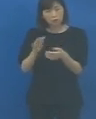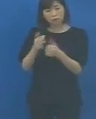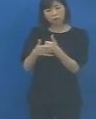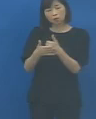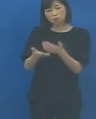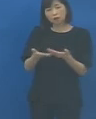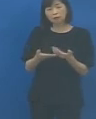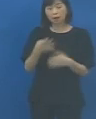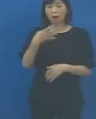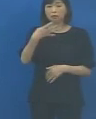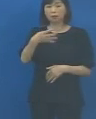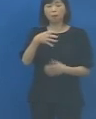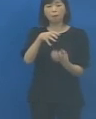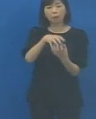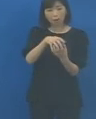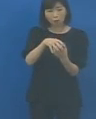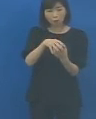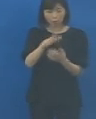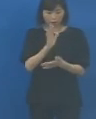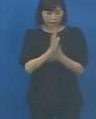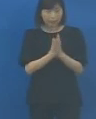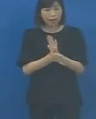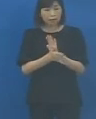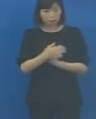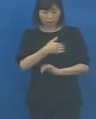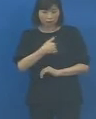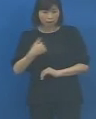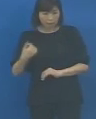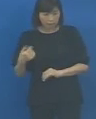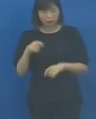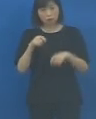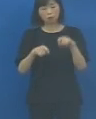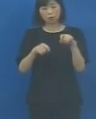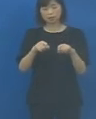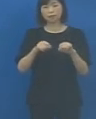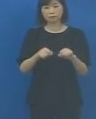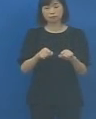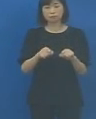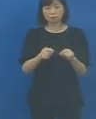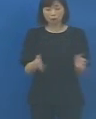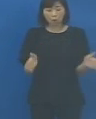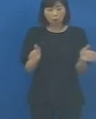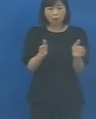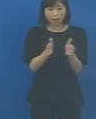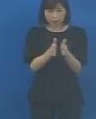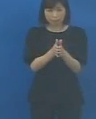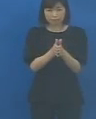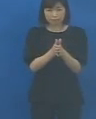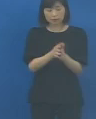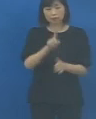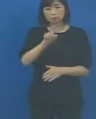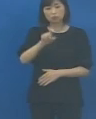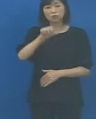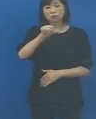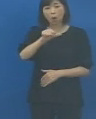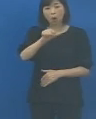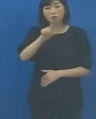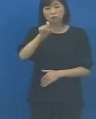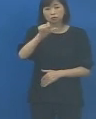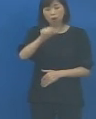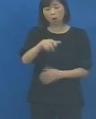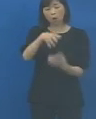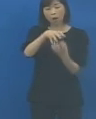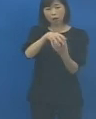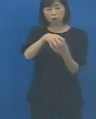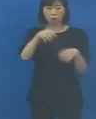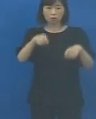泊を我々の方で調整させていただいてできてきまして、合計で15箱分の